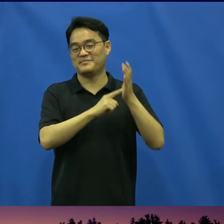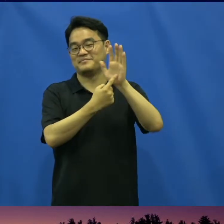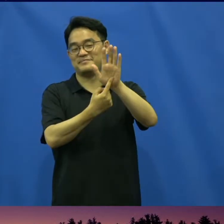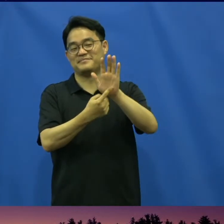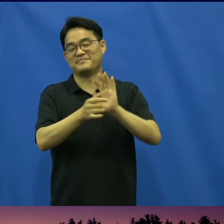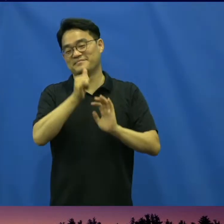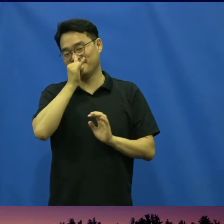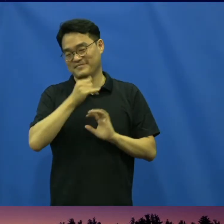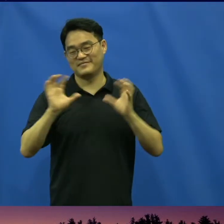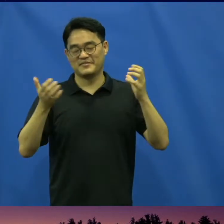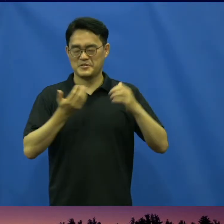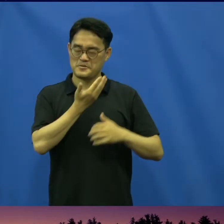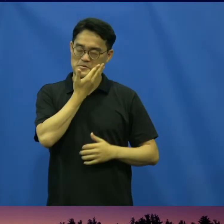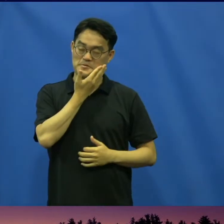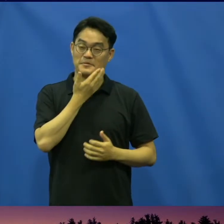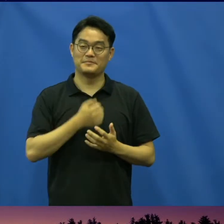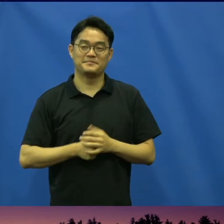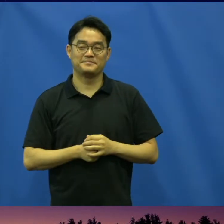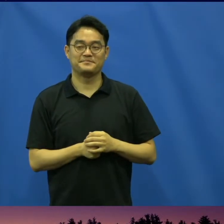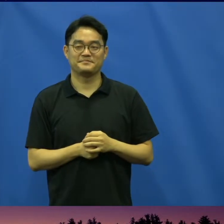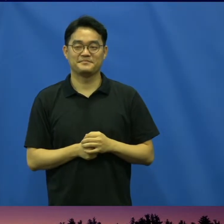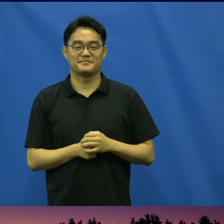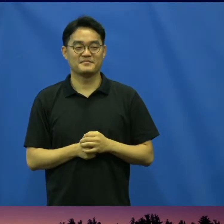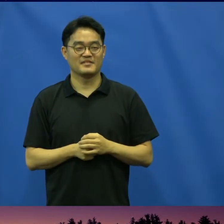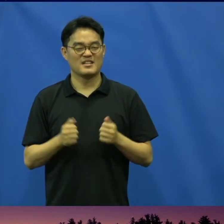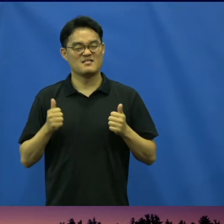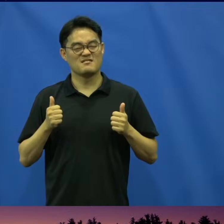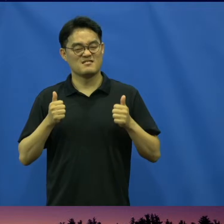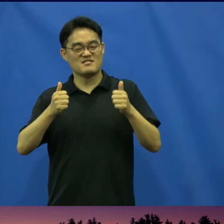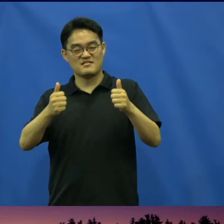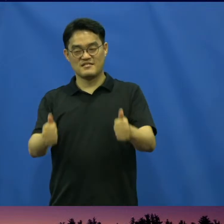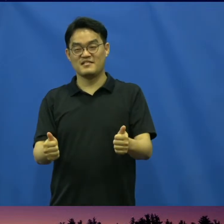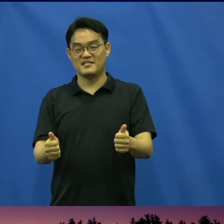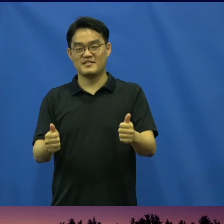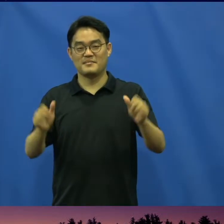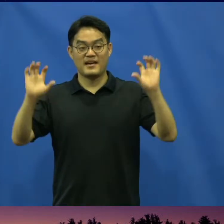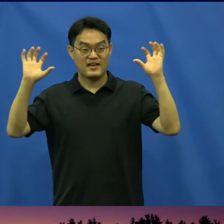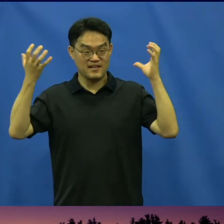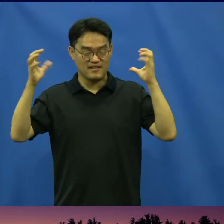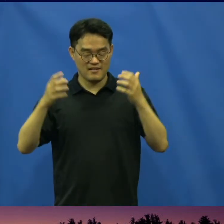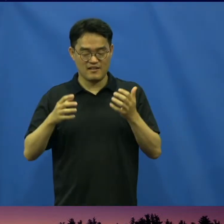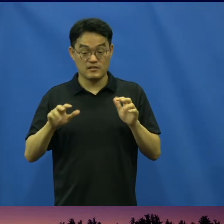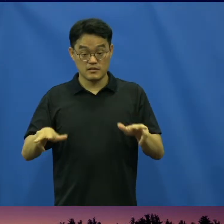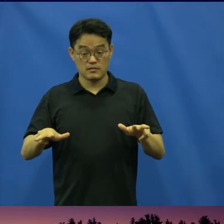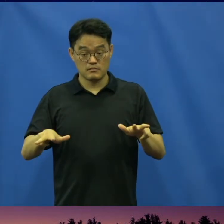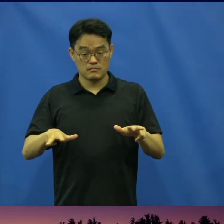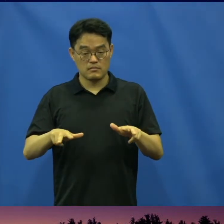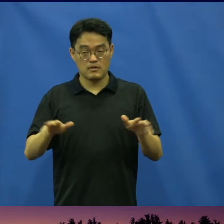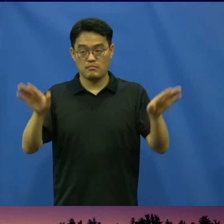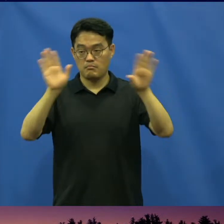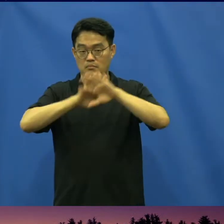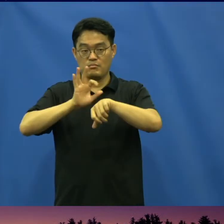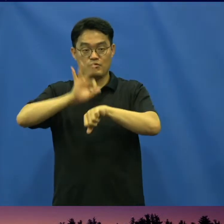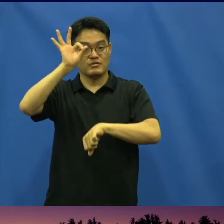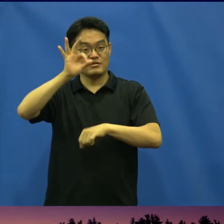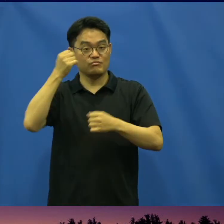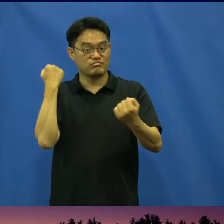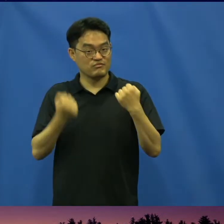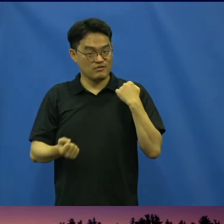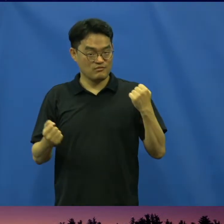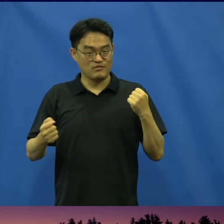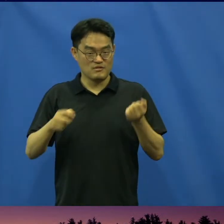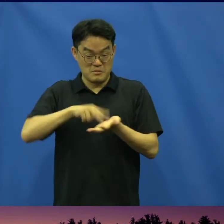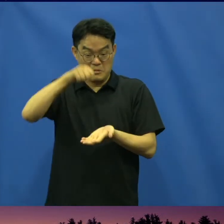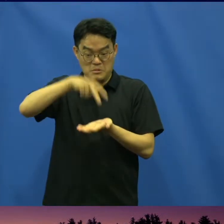뛰는데 이 지금 10시만 넘었는데 베이비들이 이제 뛴다는 게 대단해요. 자, 오늘